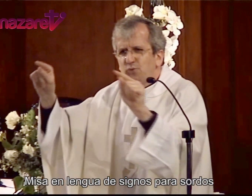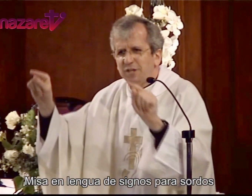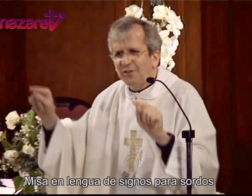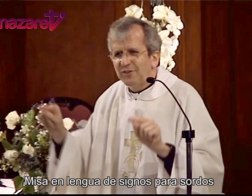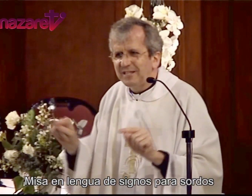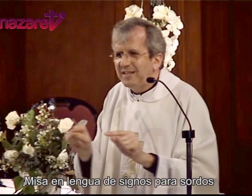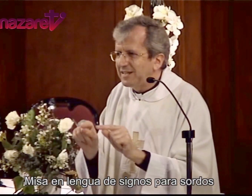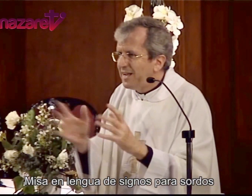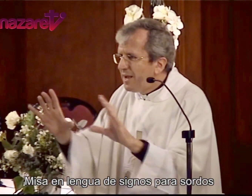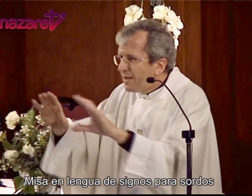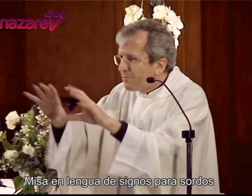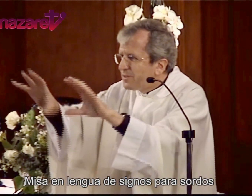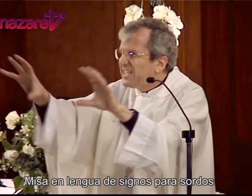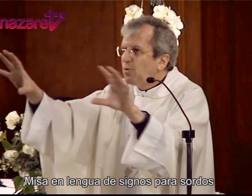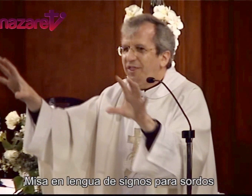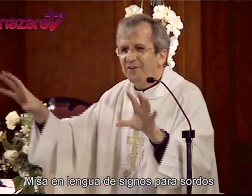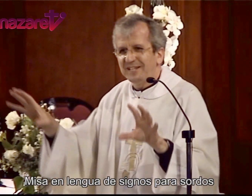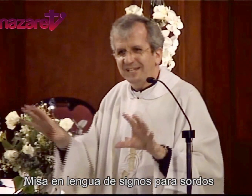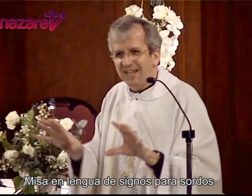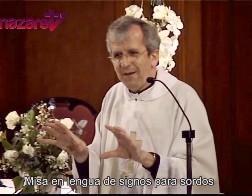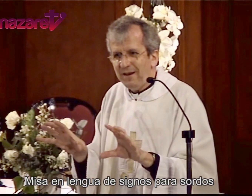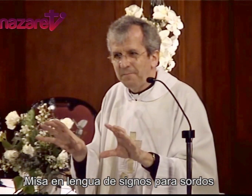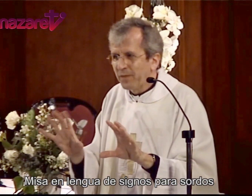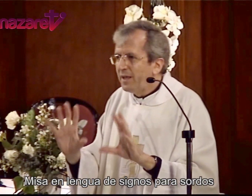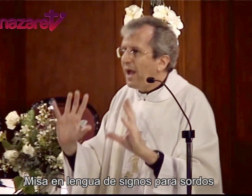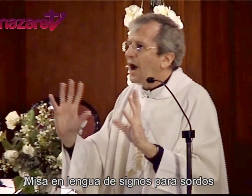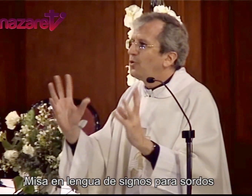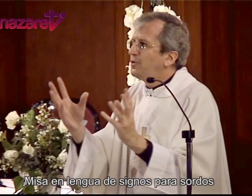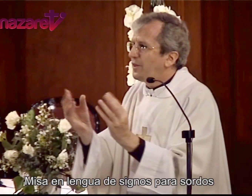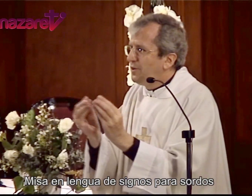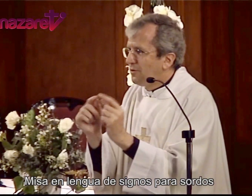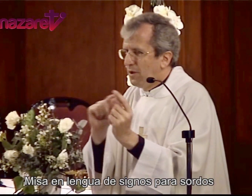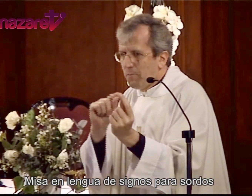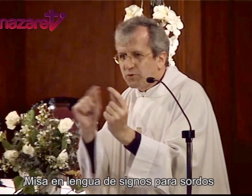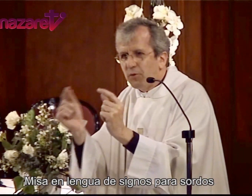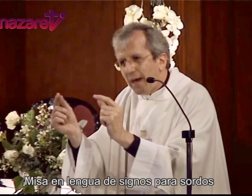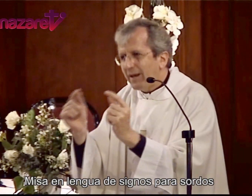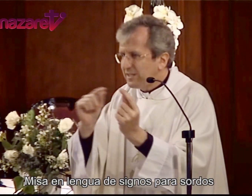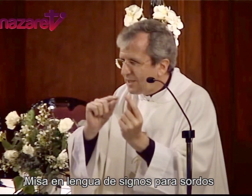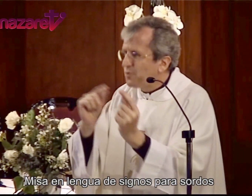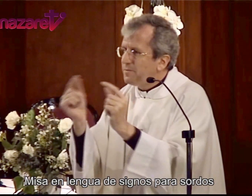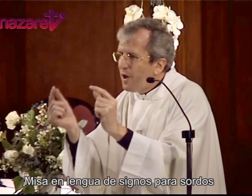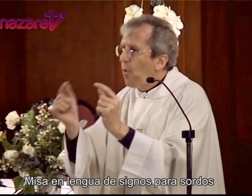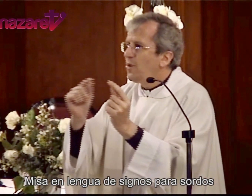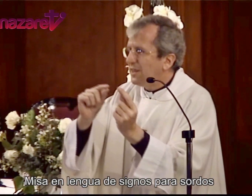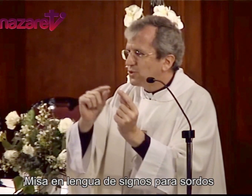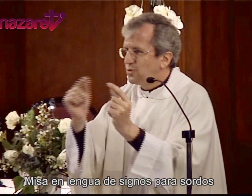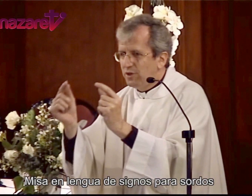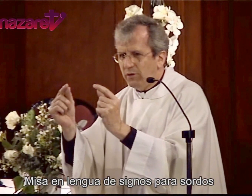escuchando Distintas Situaciones Que se daban A continuación Pues podía haber Inclusive Una discusión